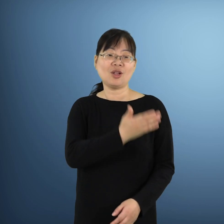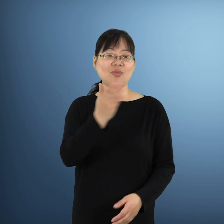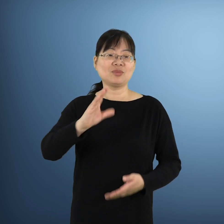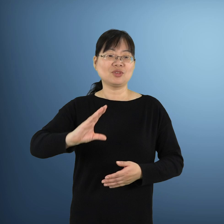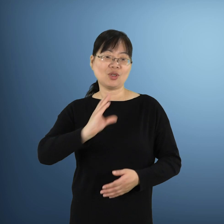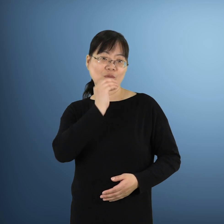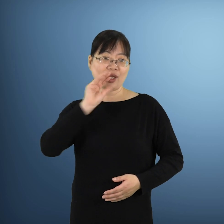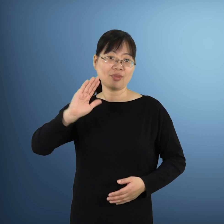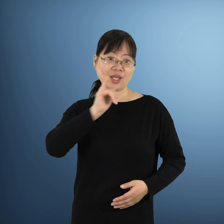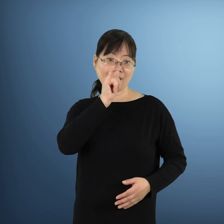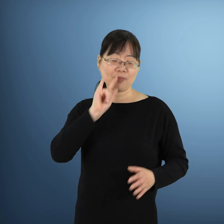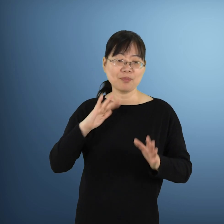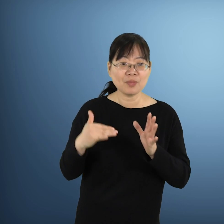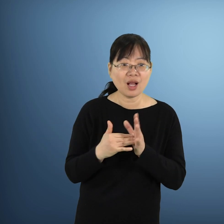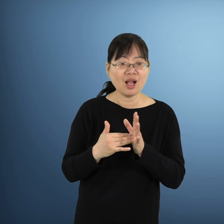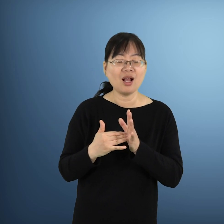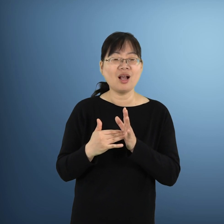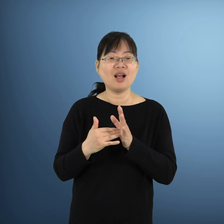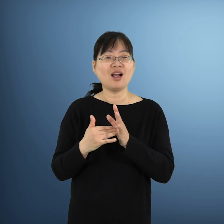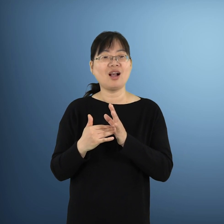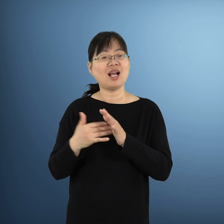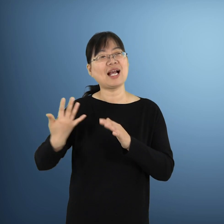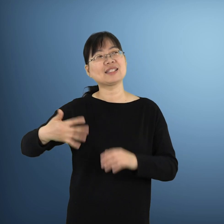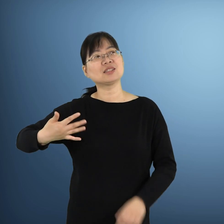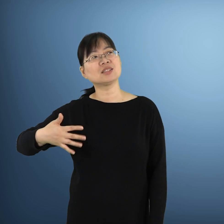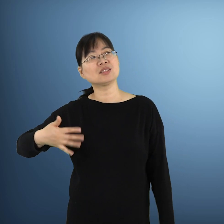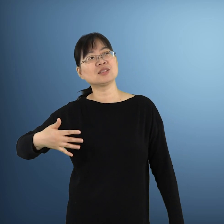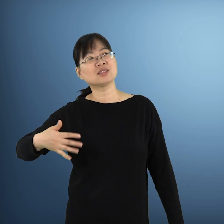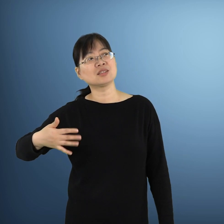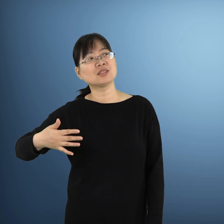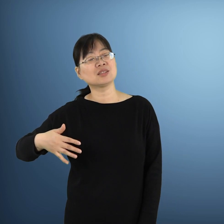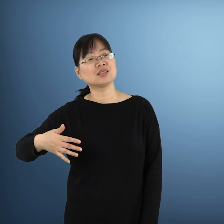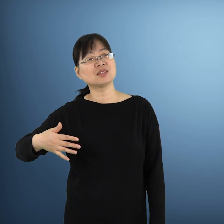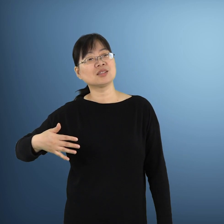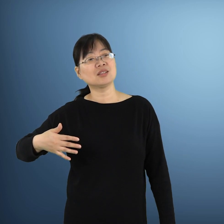여러분들은 거룩하게 되었습니까? 아직은 아닙니까?